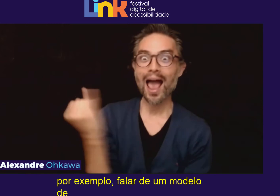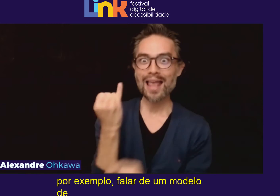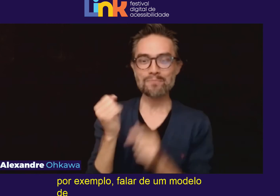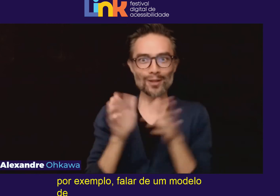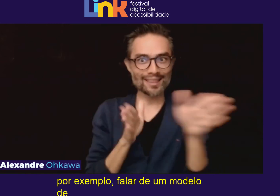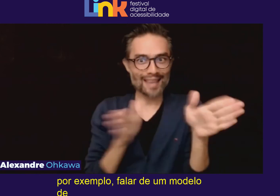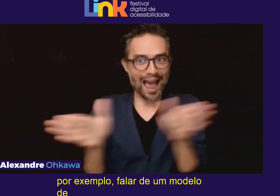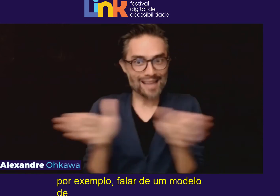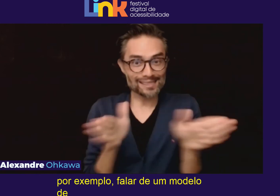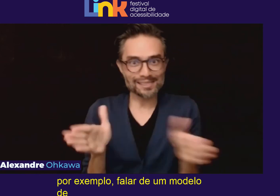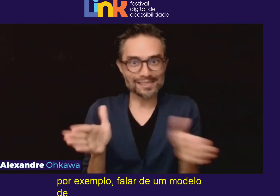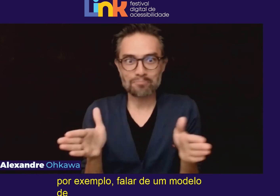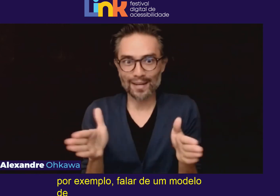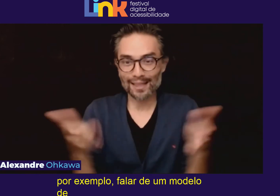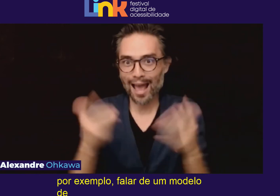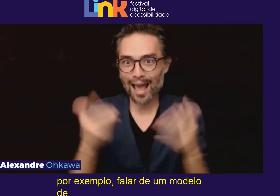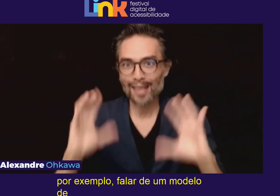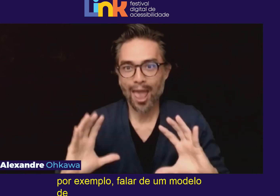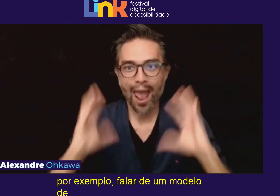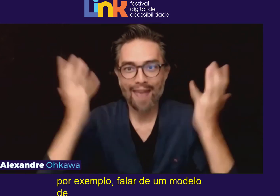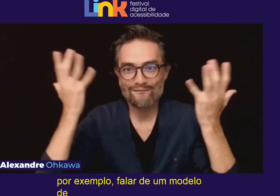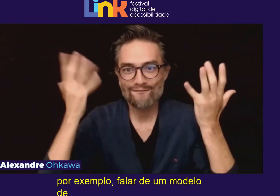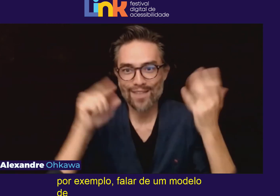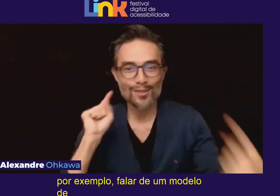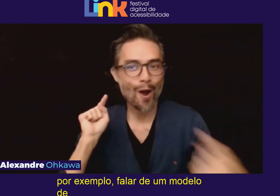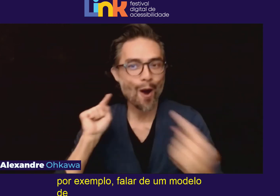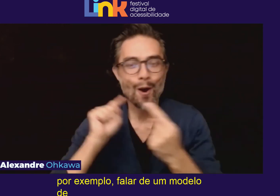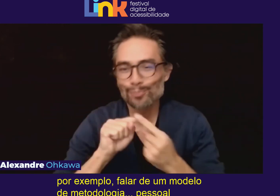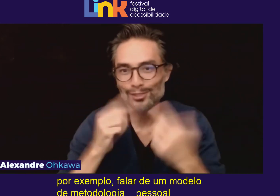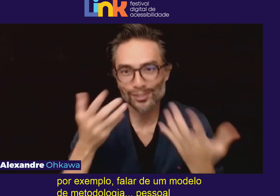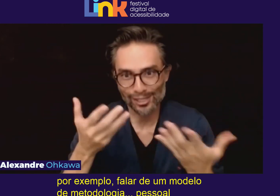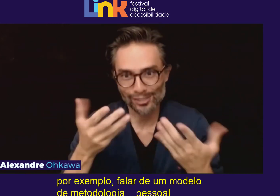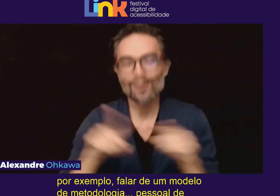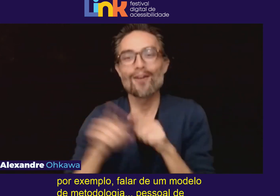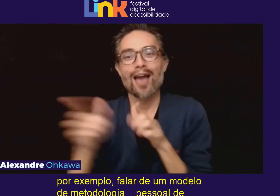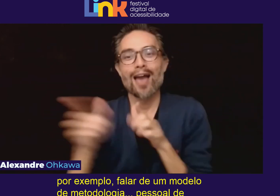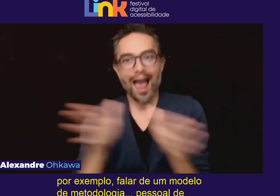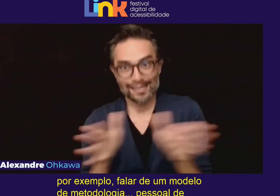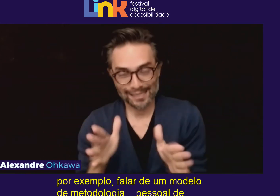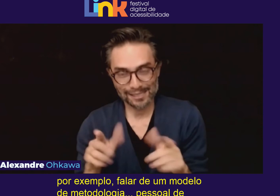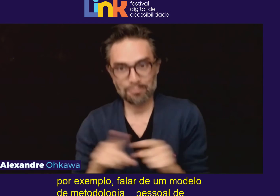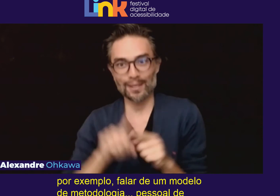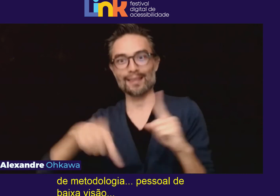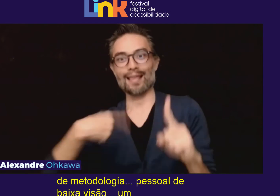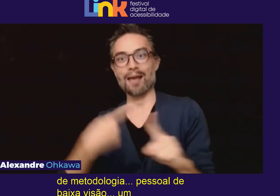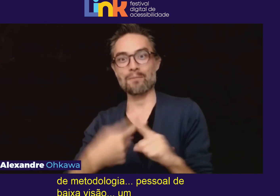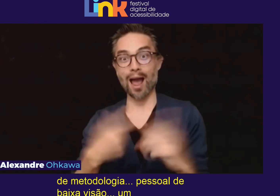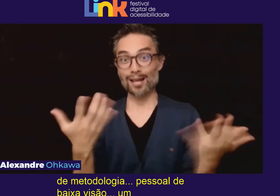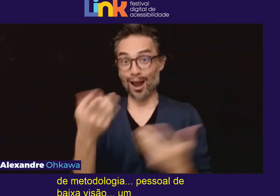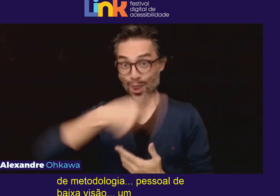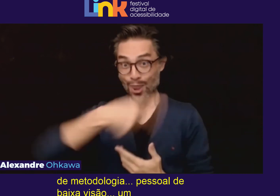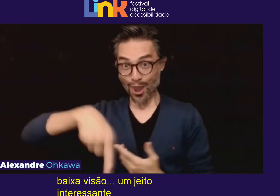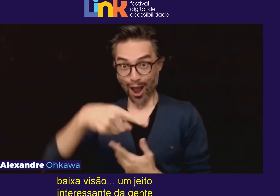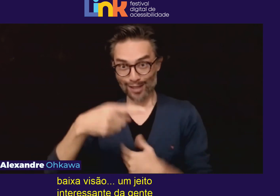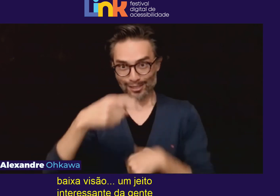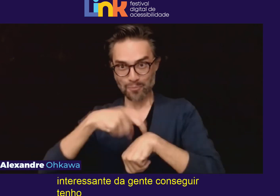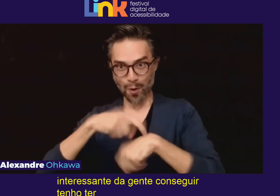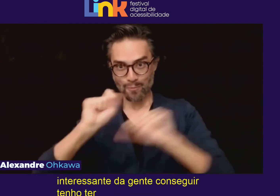Agora, né, o pessoal de baixa visão, um jeito interessante de a gente conseguir ter uma acessibilidade. E, por exemplo,